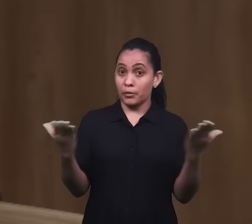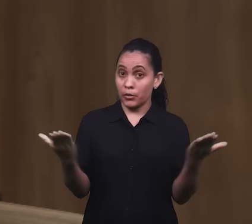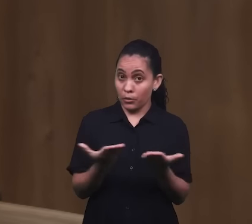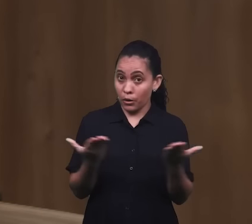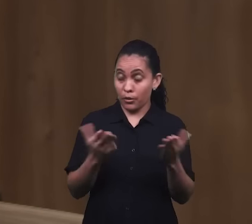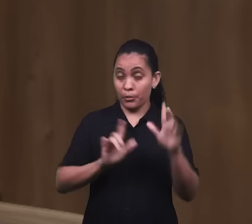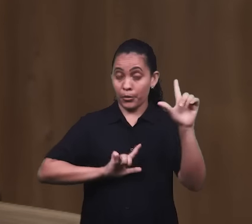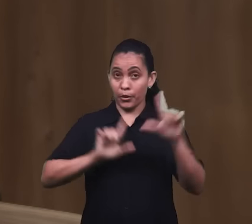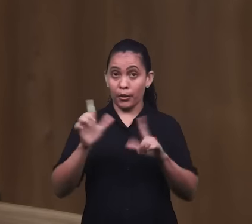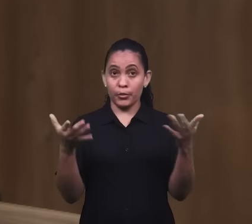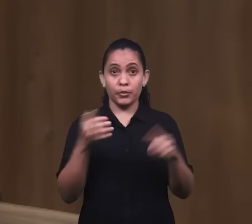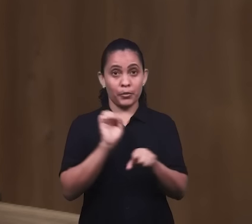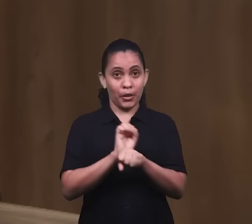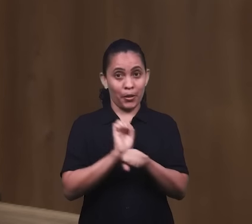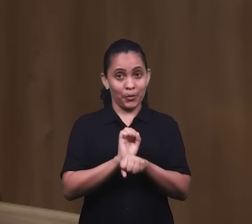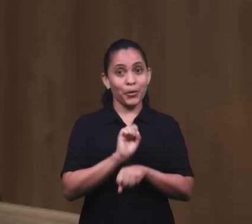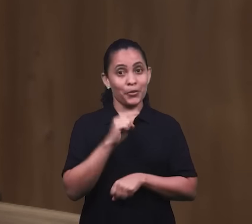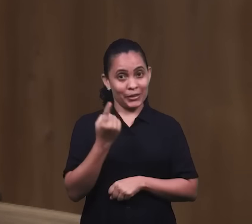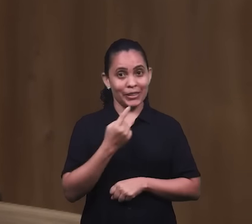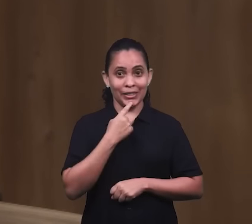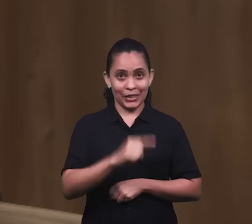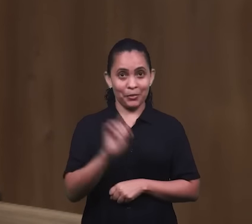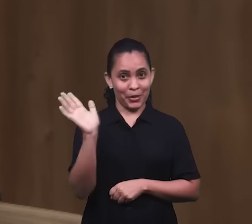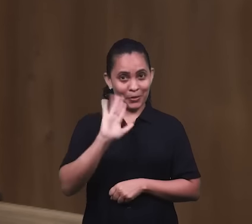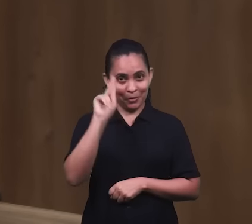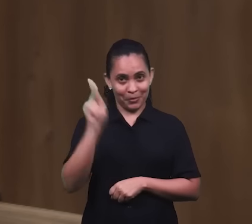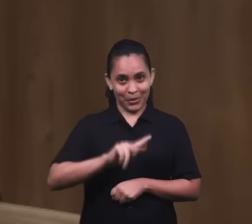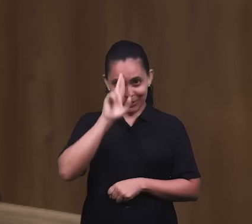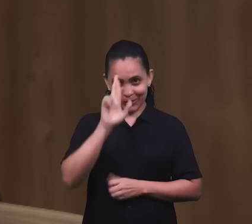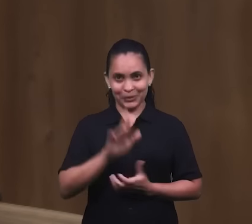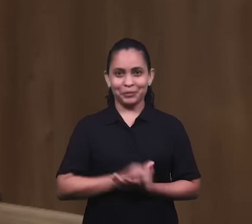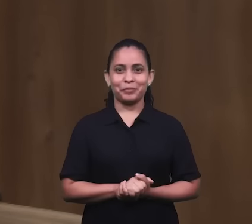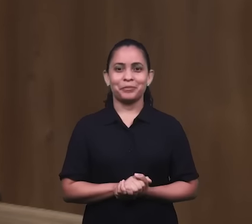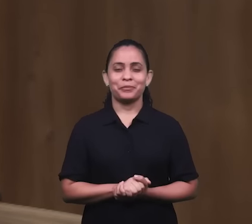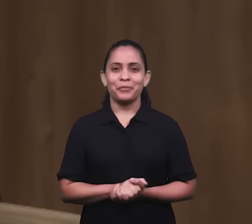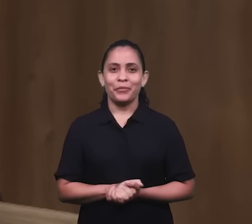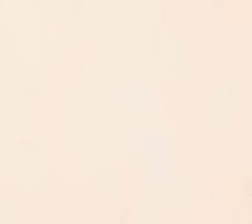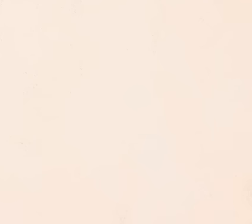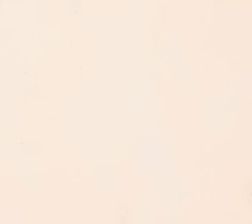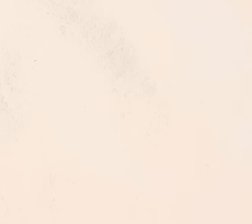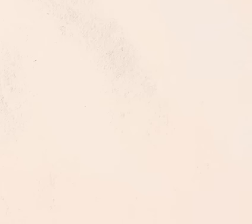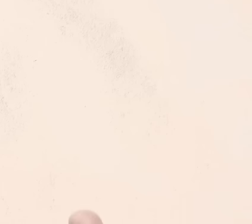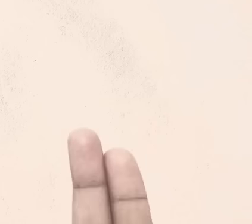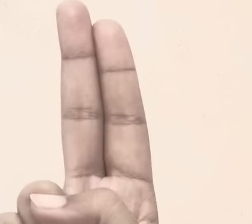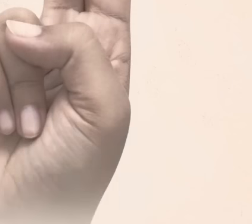encerra o nosso programa de hoje e esperamos vocês na próxima semana. A paz do Senhor Jesus.